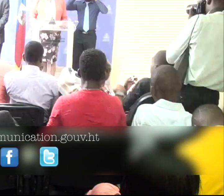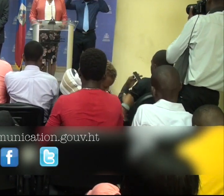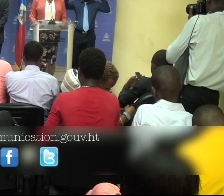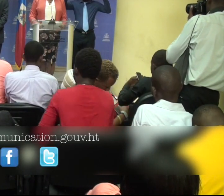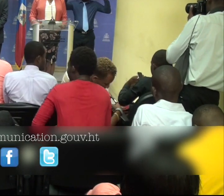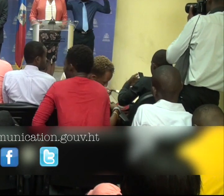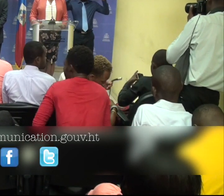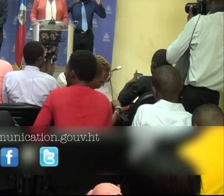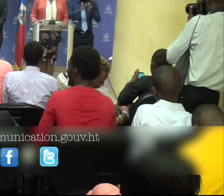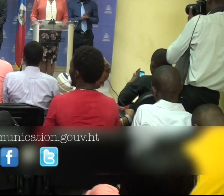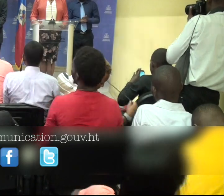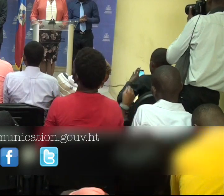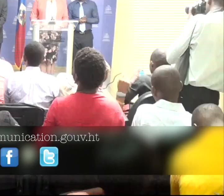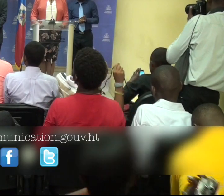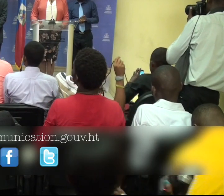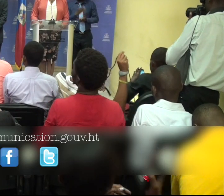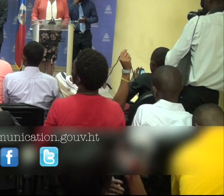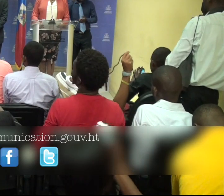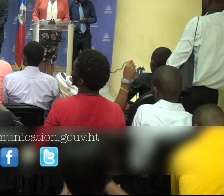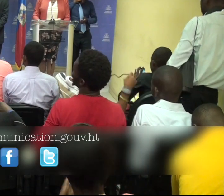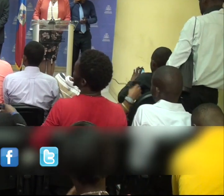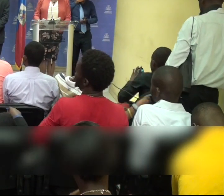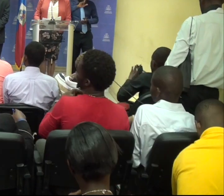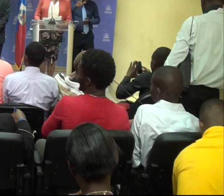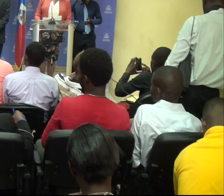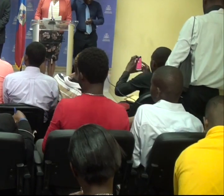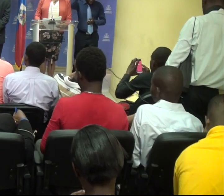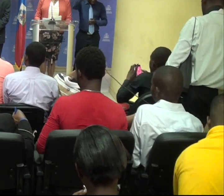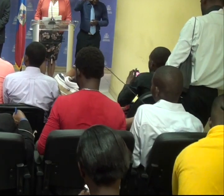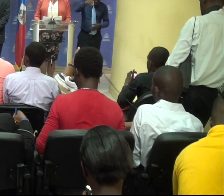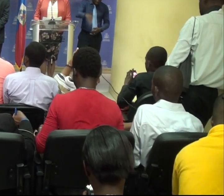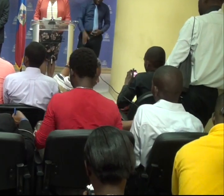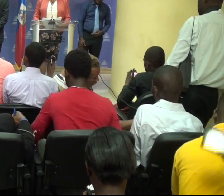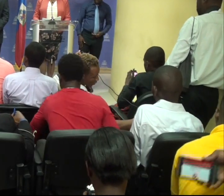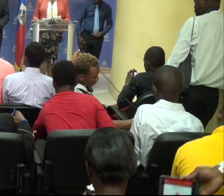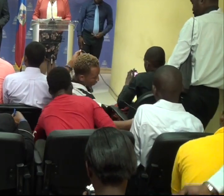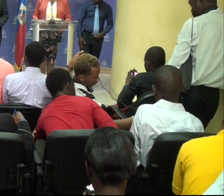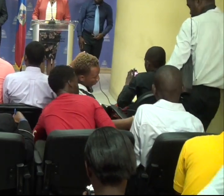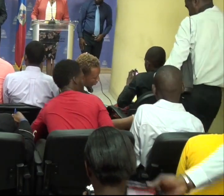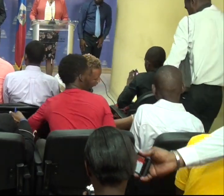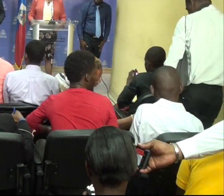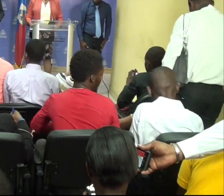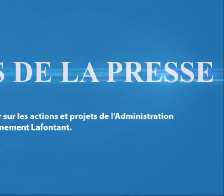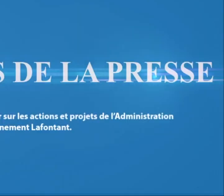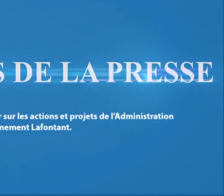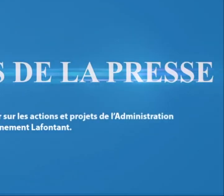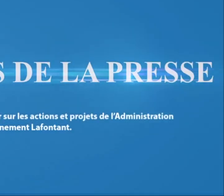à thème ça ici à Calvin Cadet. Merci tout le monde. Bonne semaine et à bientôt pour l'autre conférence.